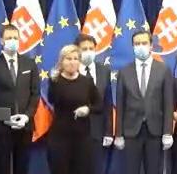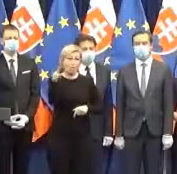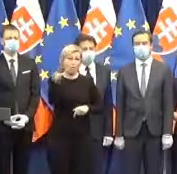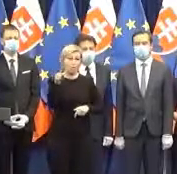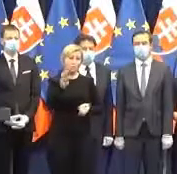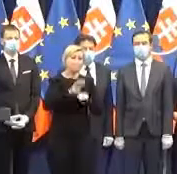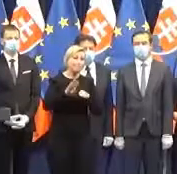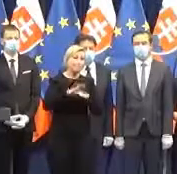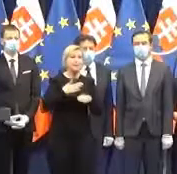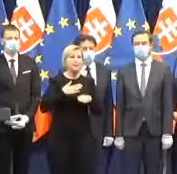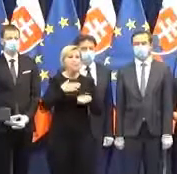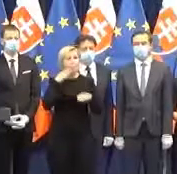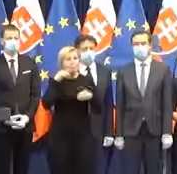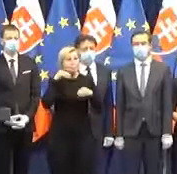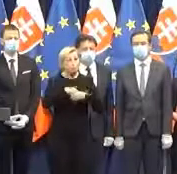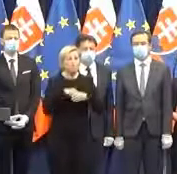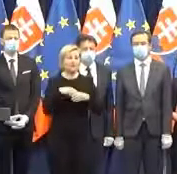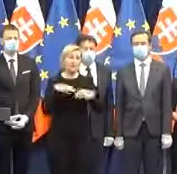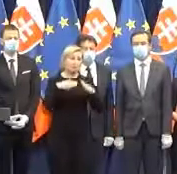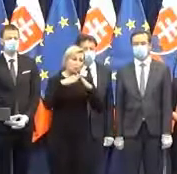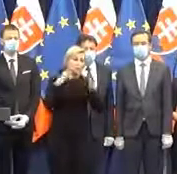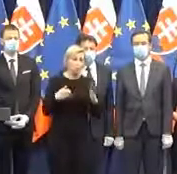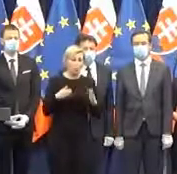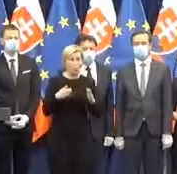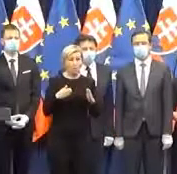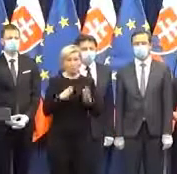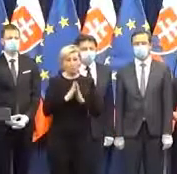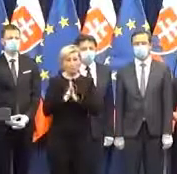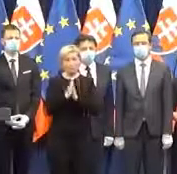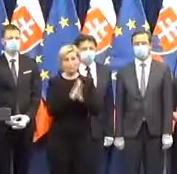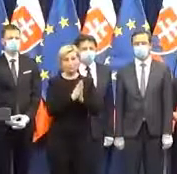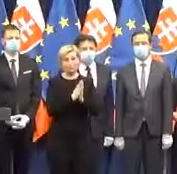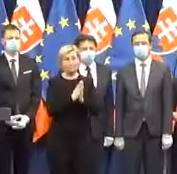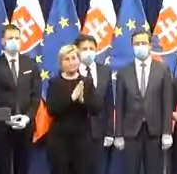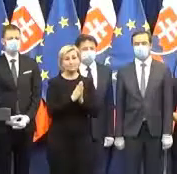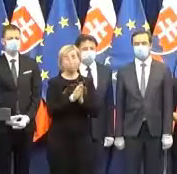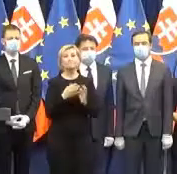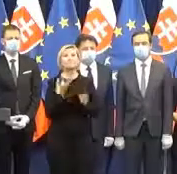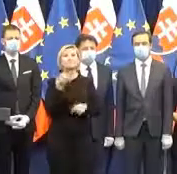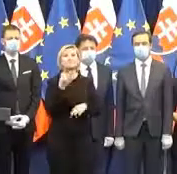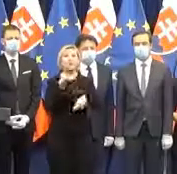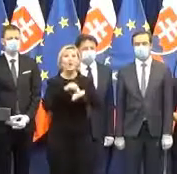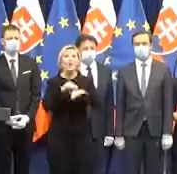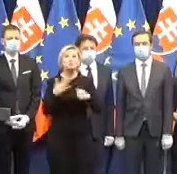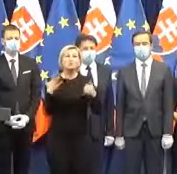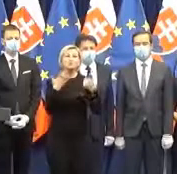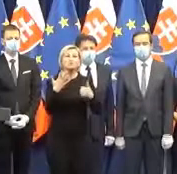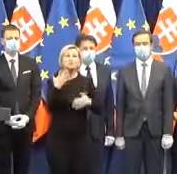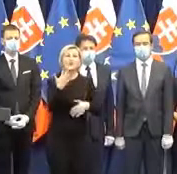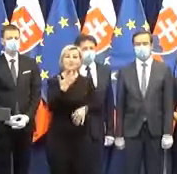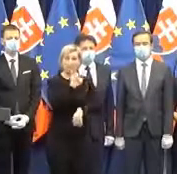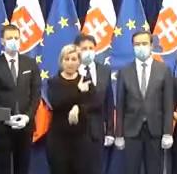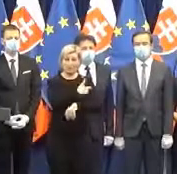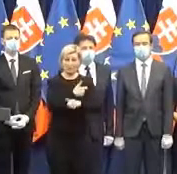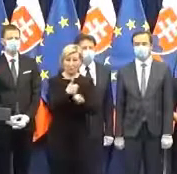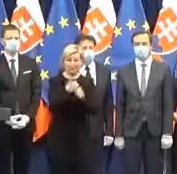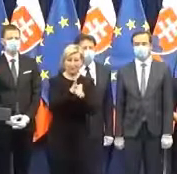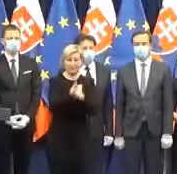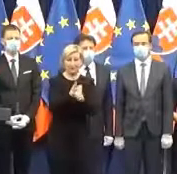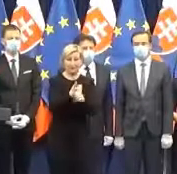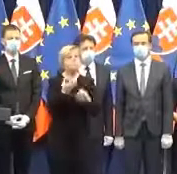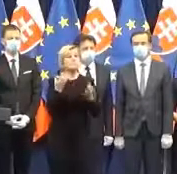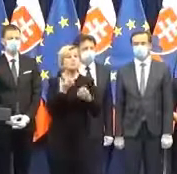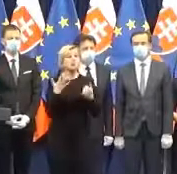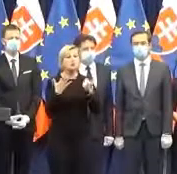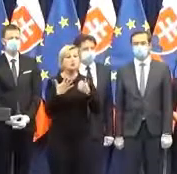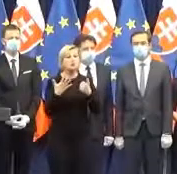svojho bytu, mimo svojho domu. Preto tých 65 rokov, lebo práve približne od tejto hranice sú,